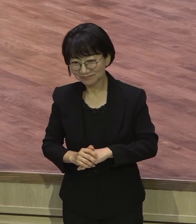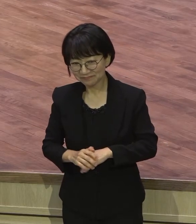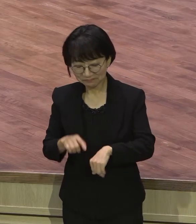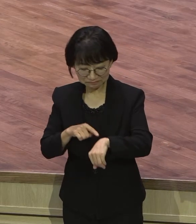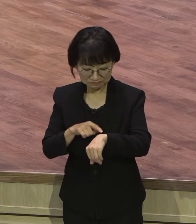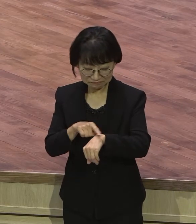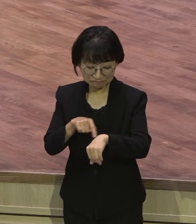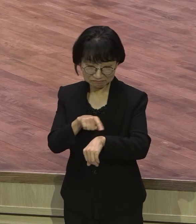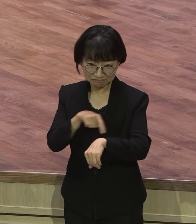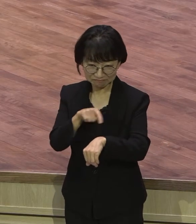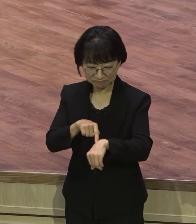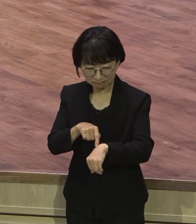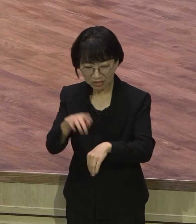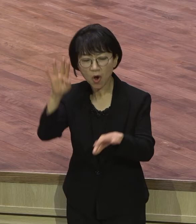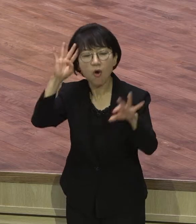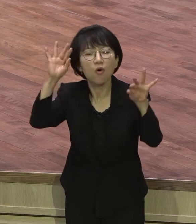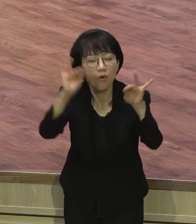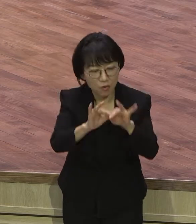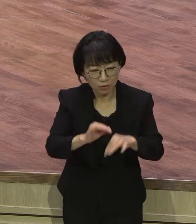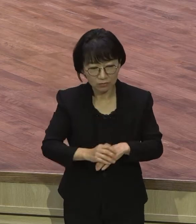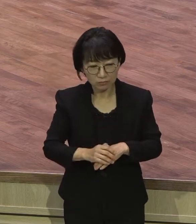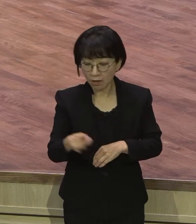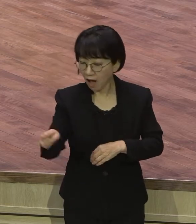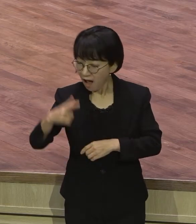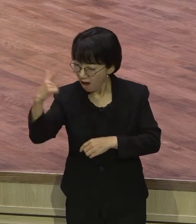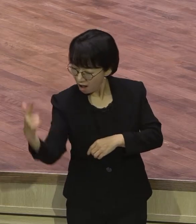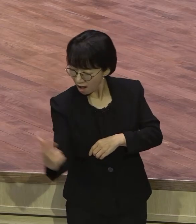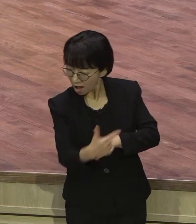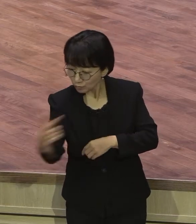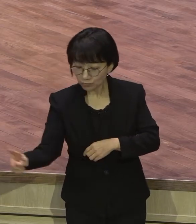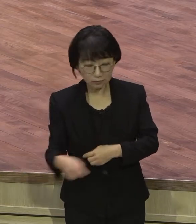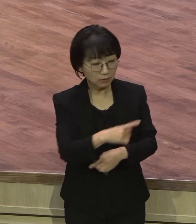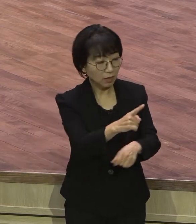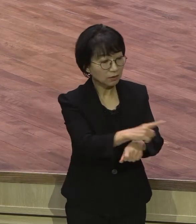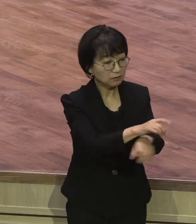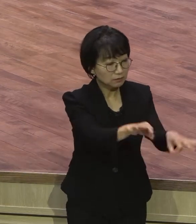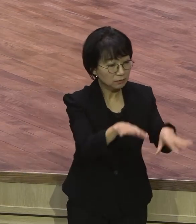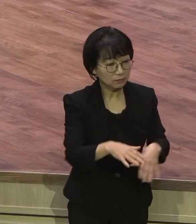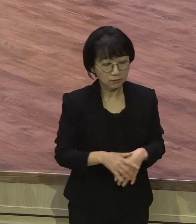같습니다. 더 많이 일했는데 왜 똑같이 주냐?